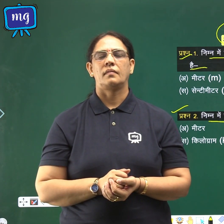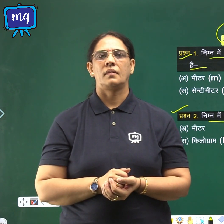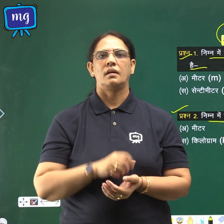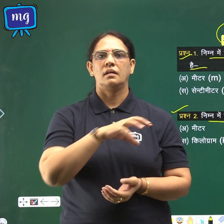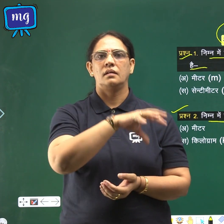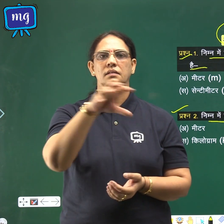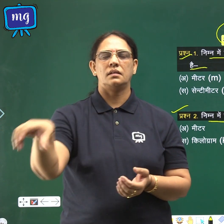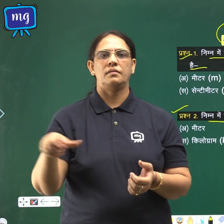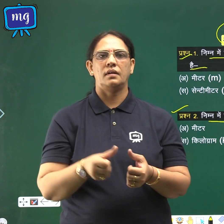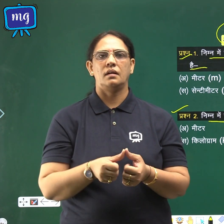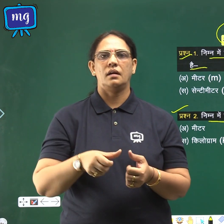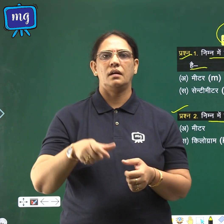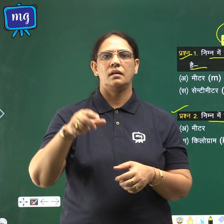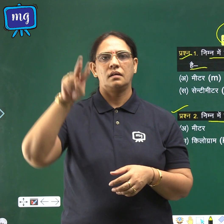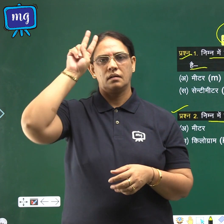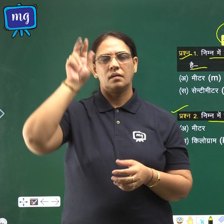क्षेत्रफल मापने